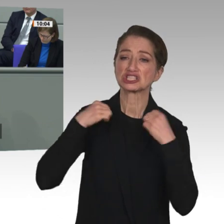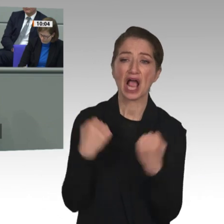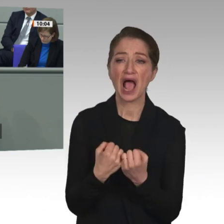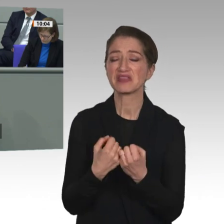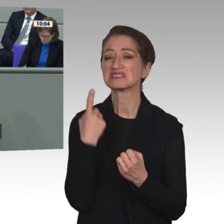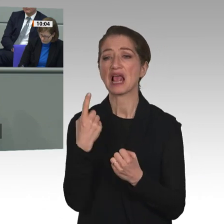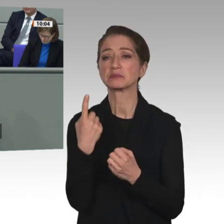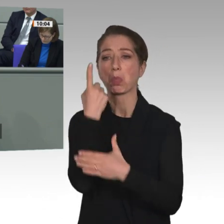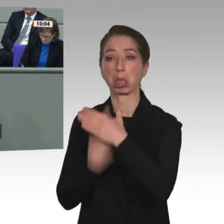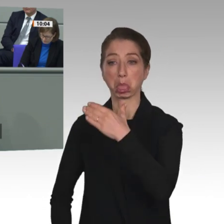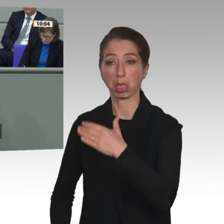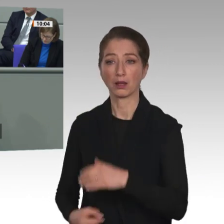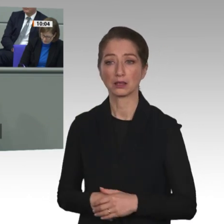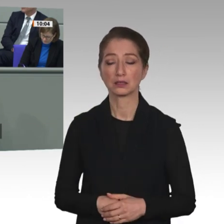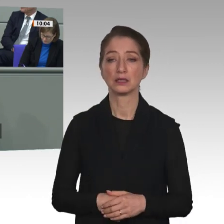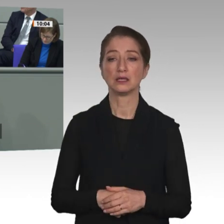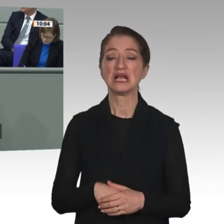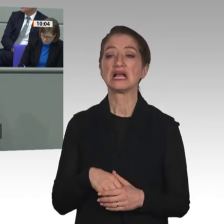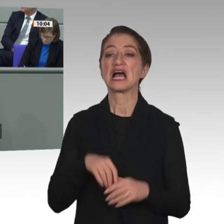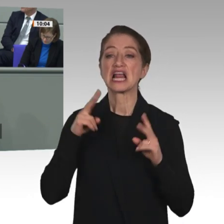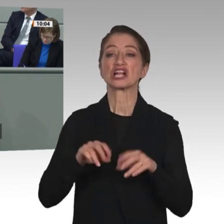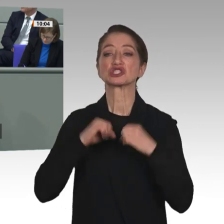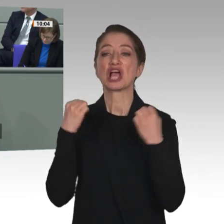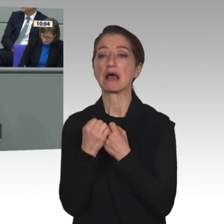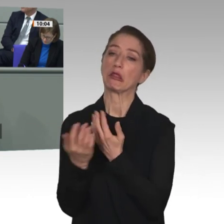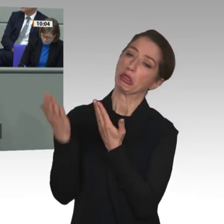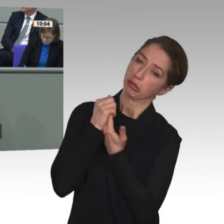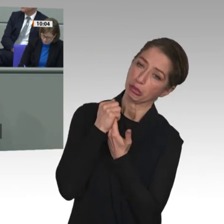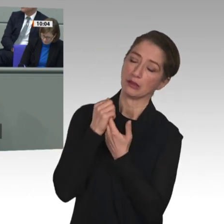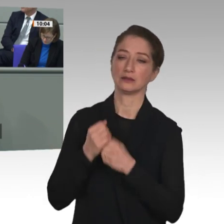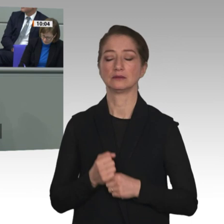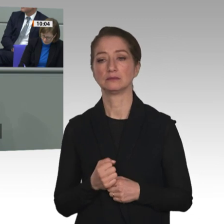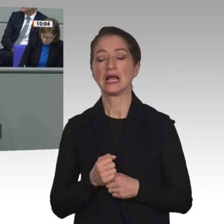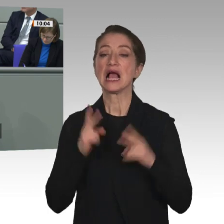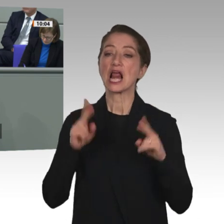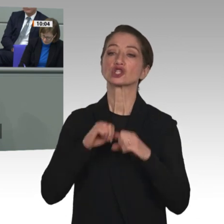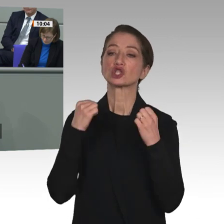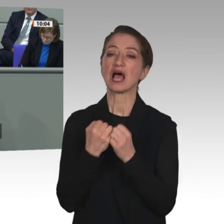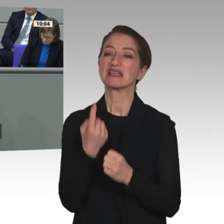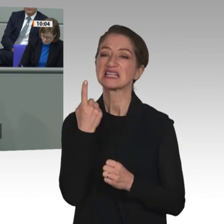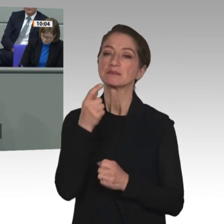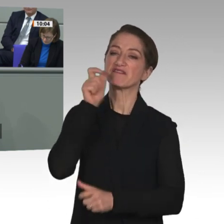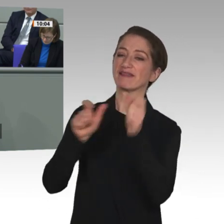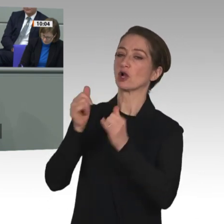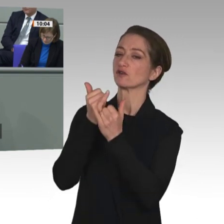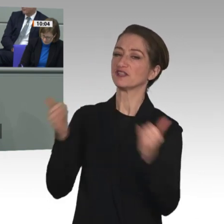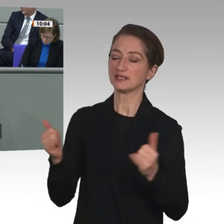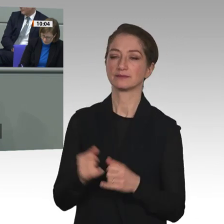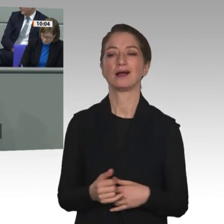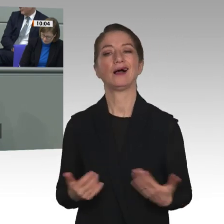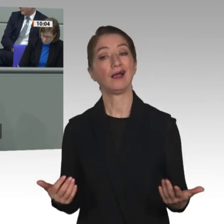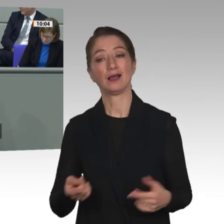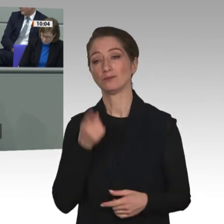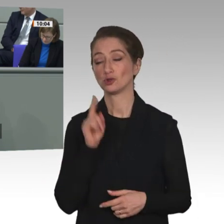noch durchsetzen? Hat der Rechtsstaat den Biss, um das, was hier an Gesetzen beschlossen wird, auch in der